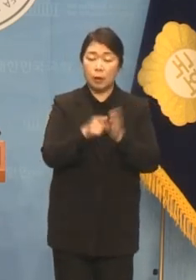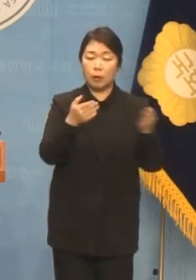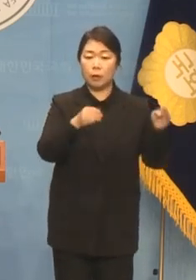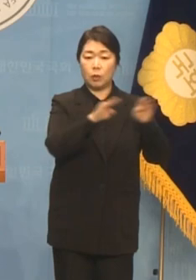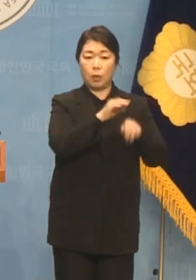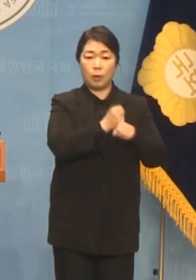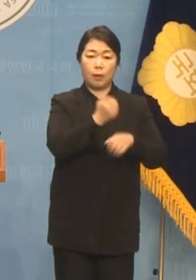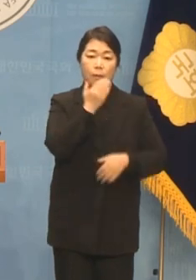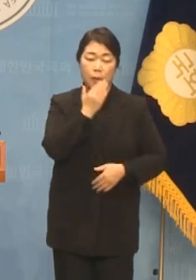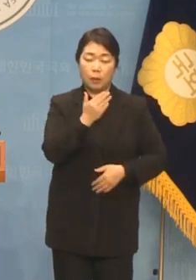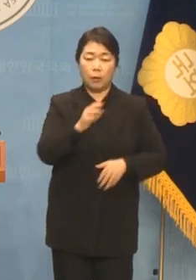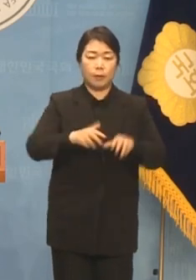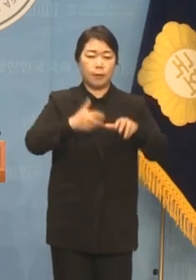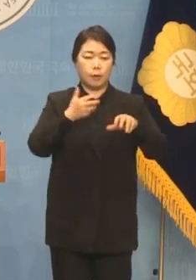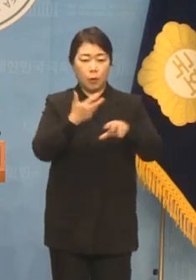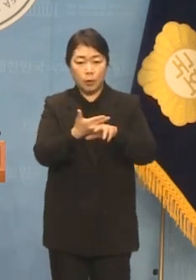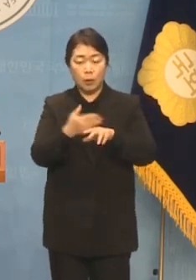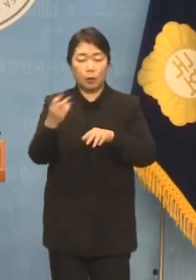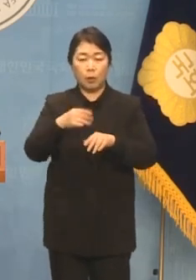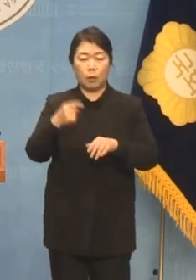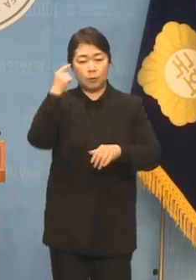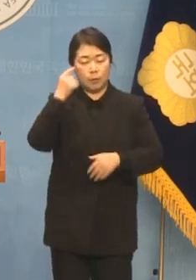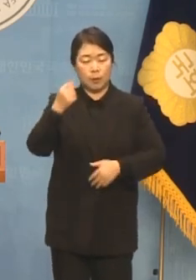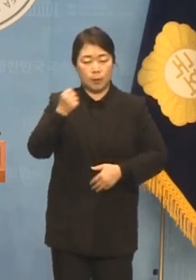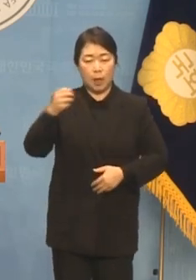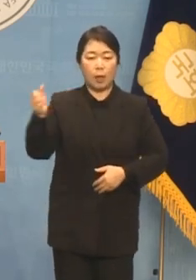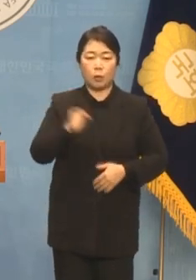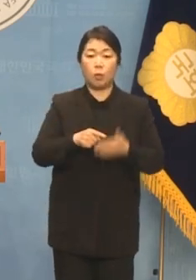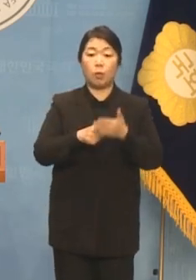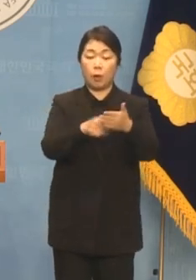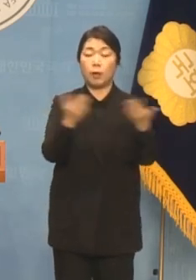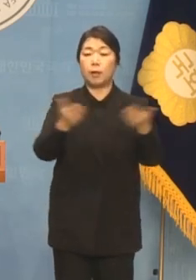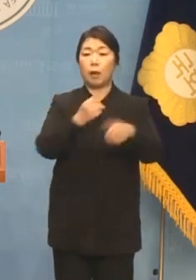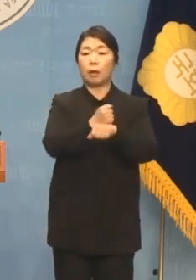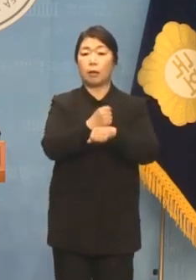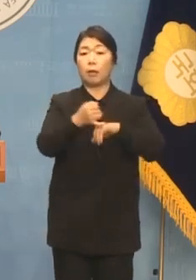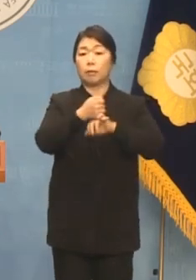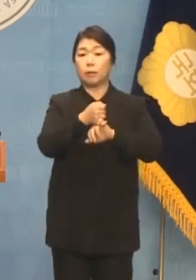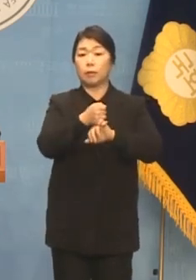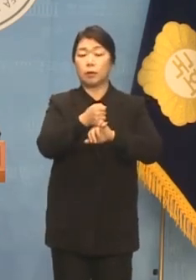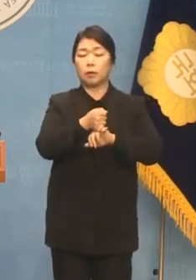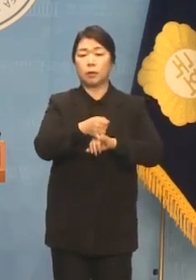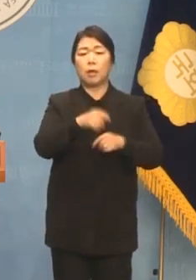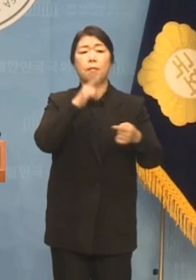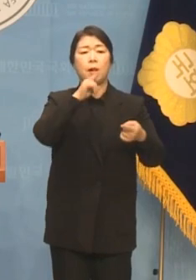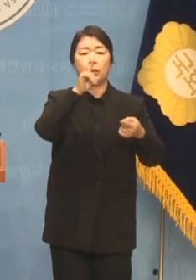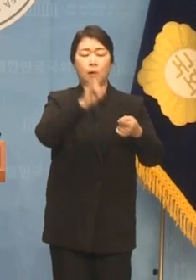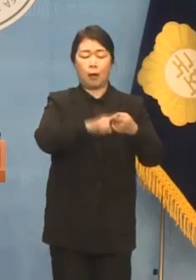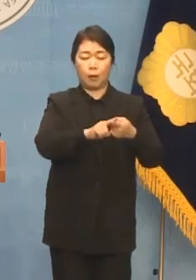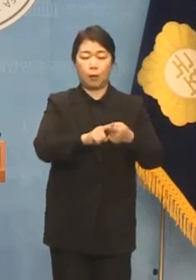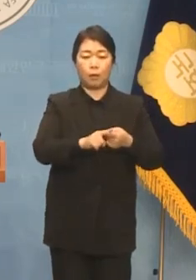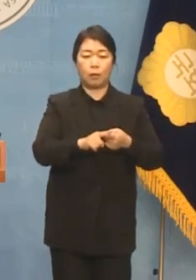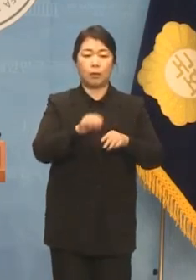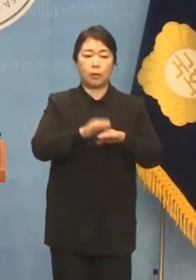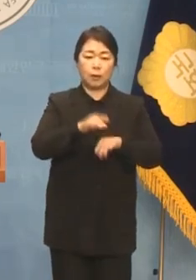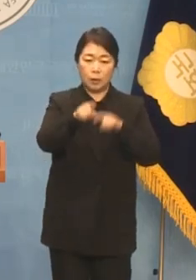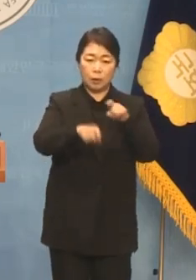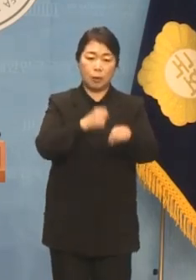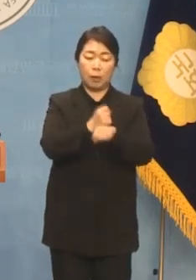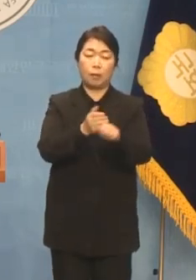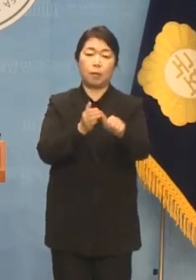수 있도록 혁신하고 소신을 갖고 일하겠다 부디 그 말을 지키길